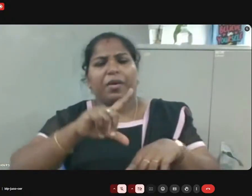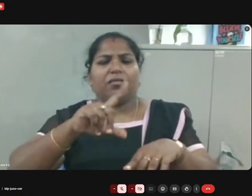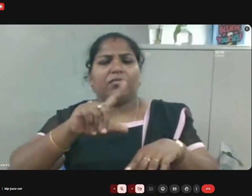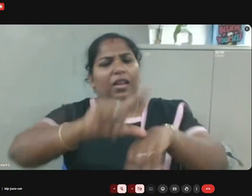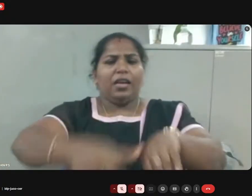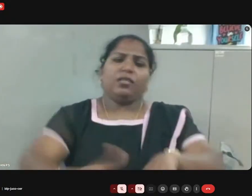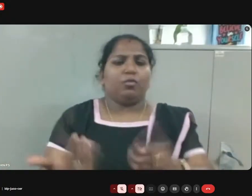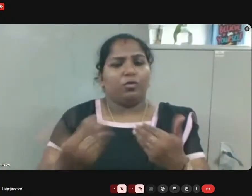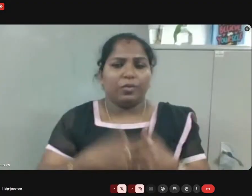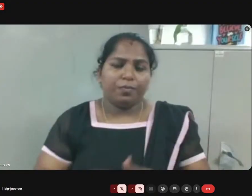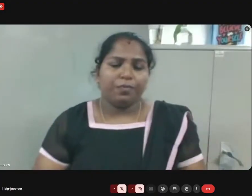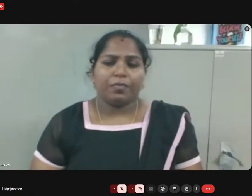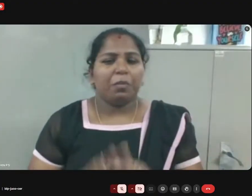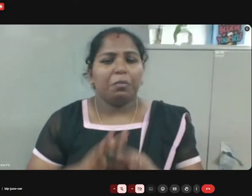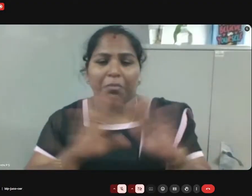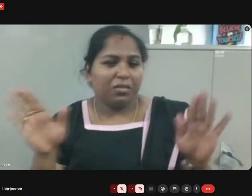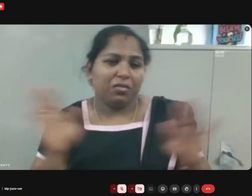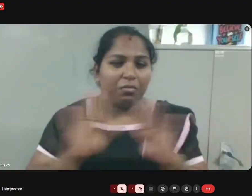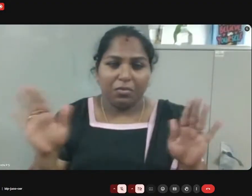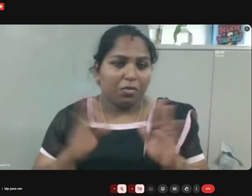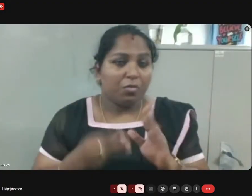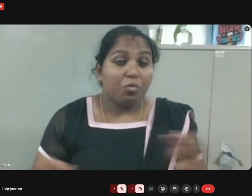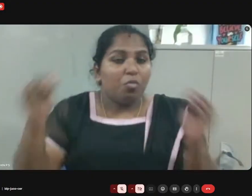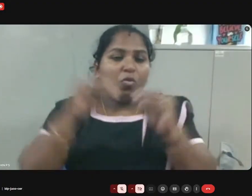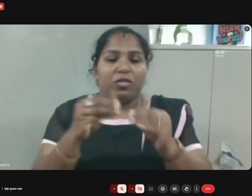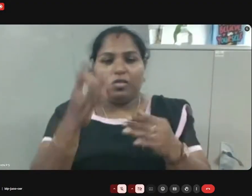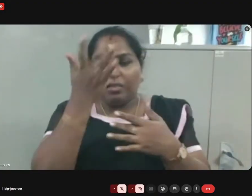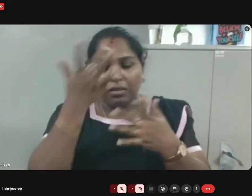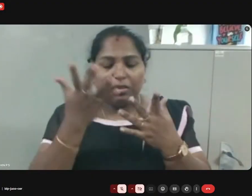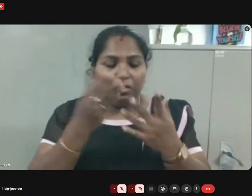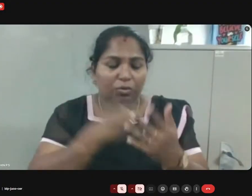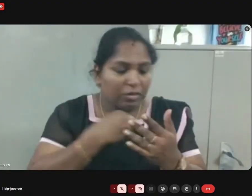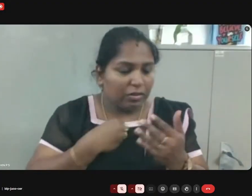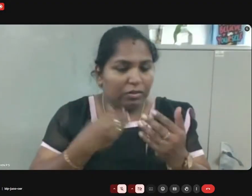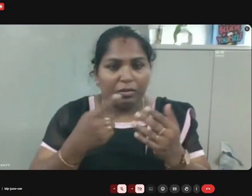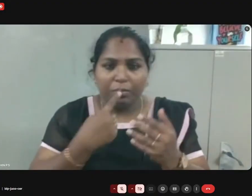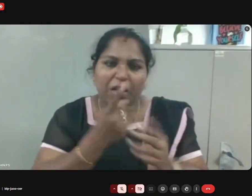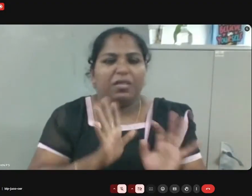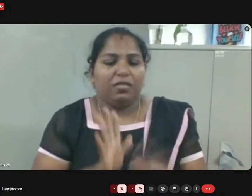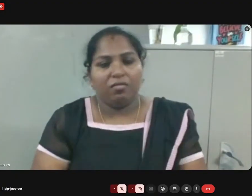തരും. അത് മാത്രമേ ഇതിനുള്ള ഇഫക്റ്റ് ഉള്ളൂ. അല്ലാതെ ഇതിന്റെ ഒരു ചികിത്സ എന്ന് പോലും പറയാൻ പറ്റത്തില്ല.